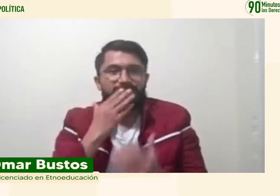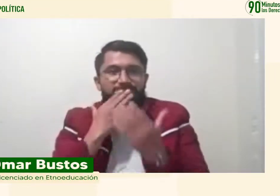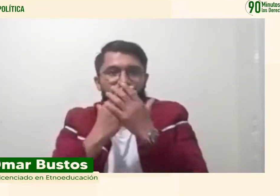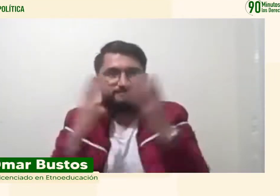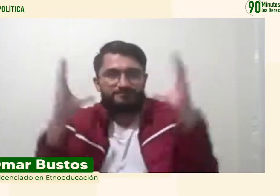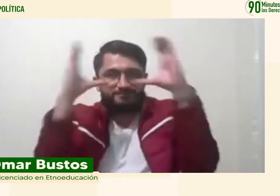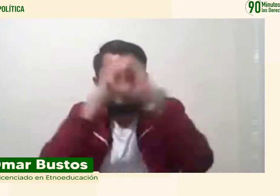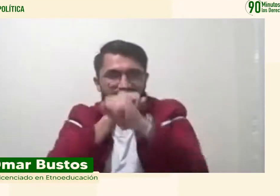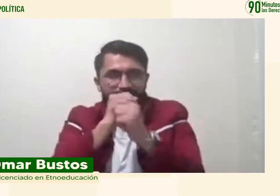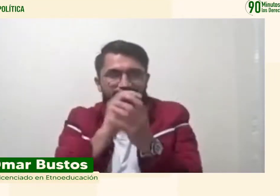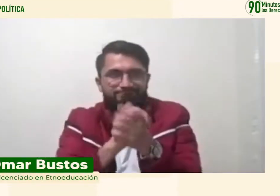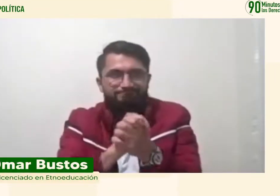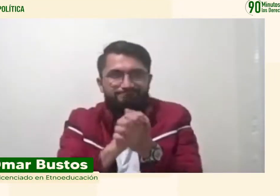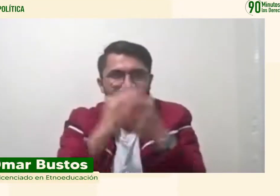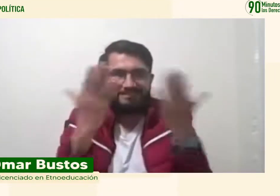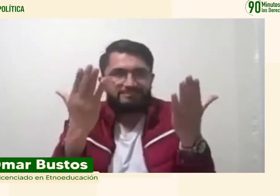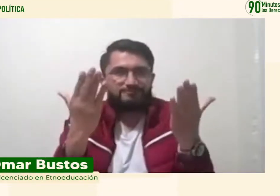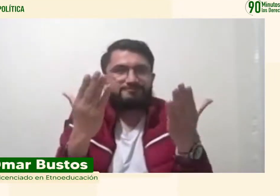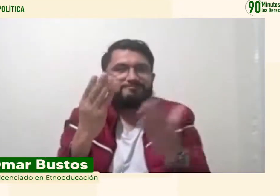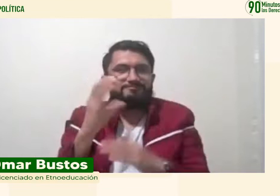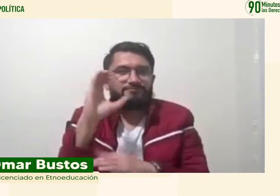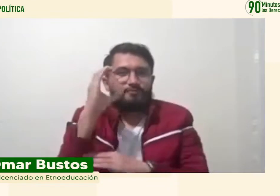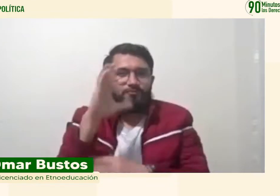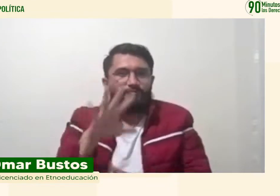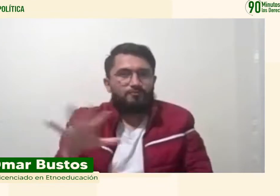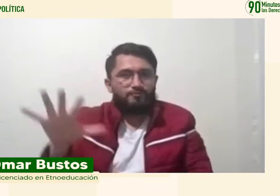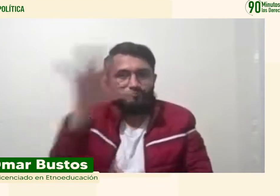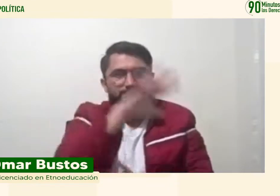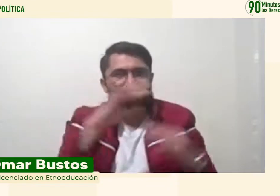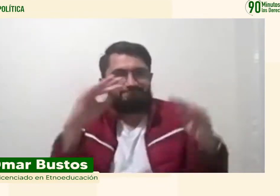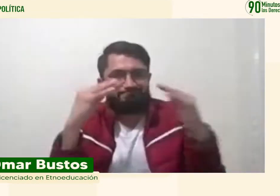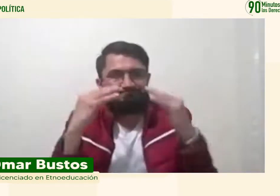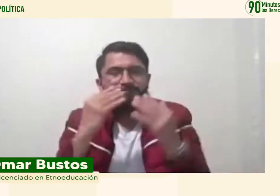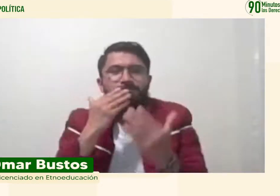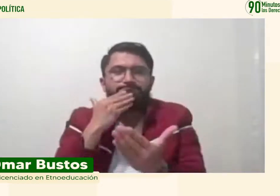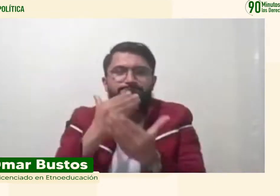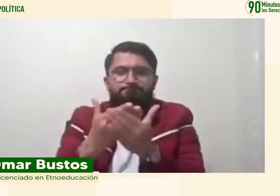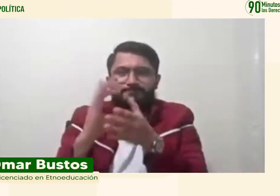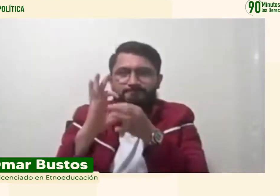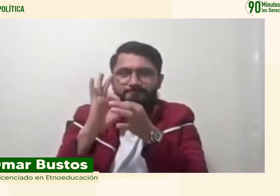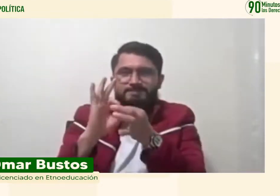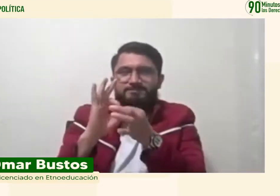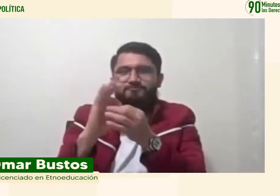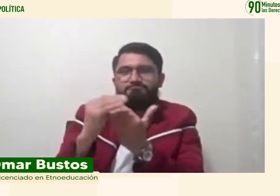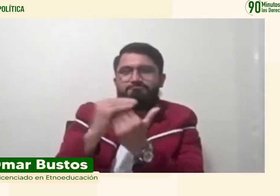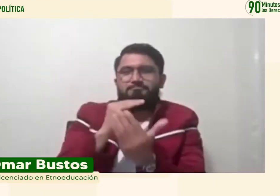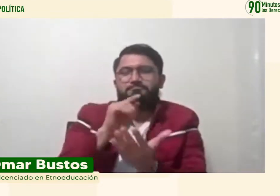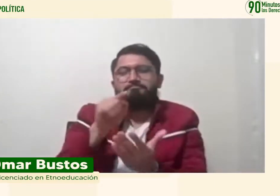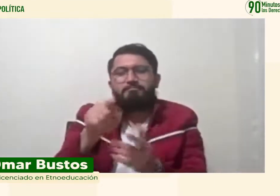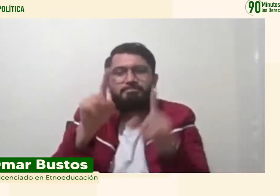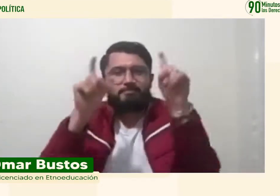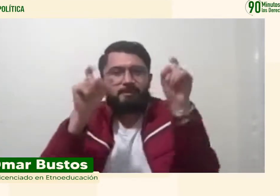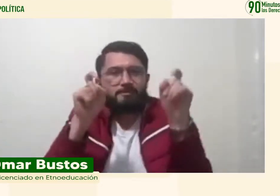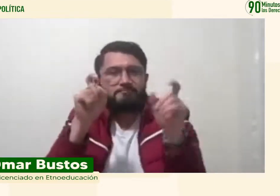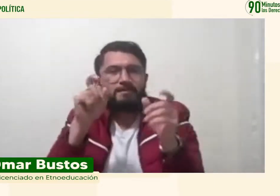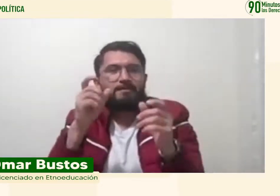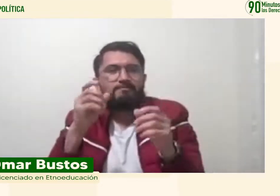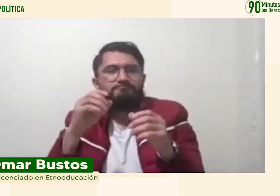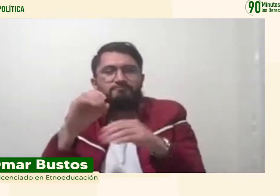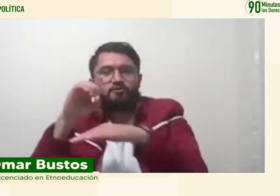bueno un gran saludo para todos muy buenas noches a todas las personas que nos ven aquí en colombia gracias a penas por por